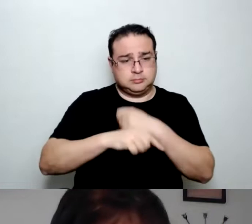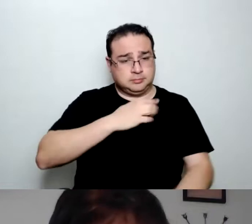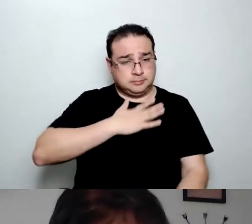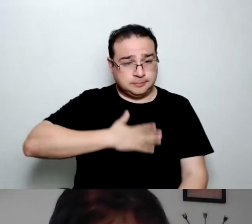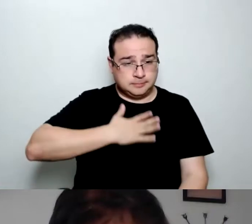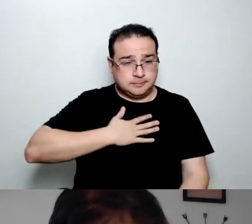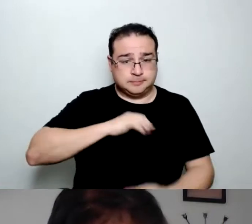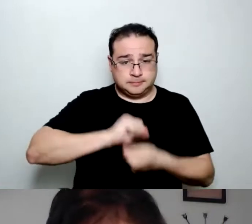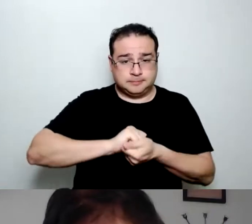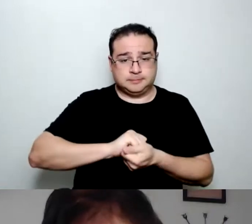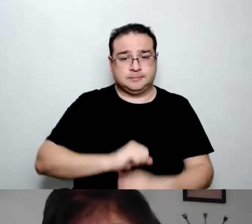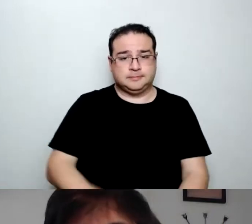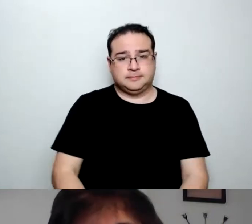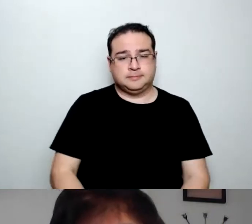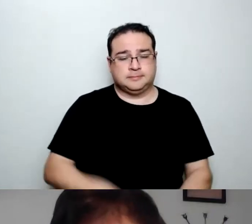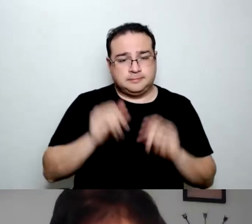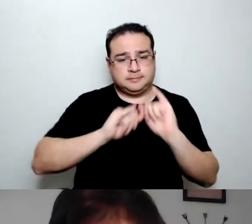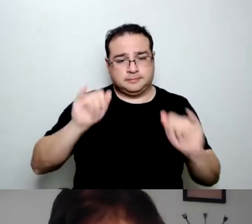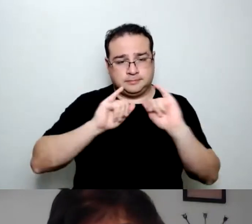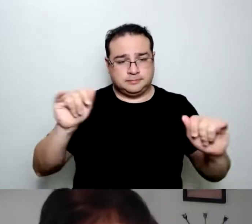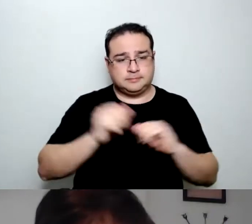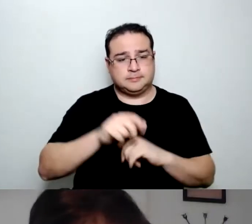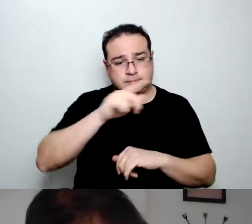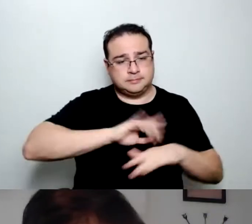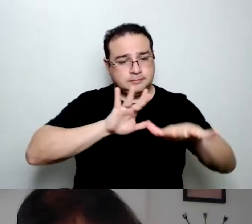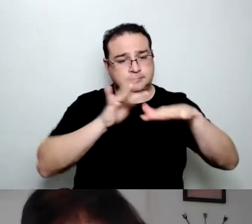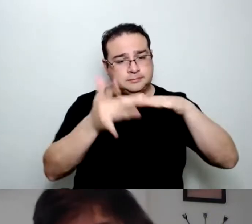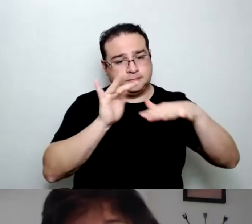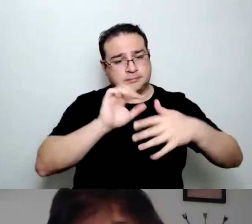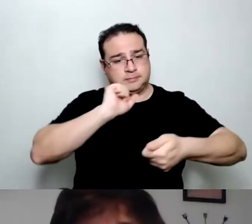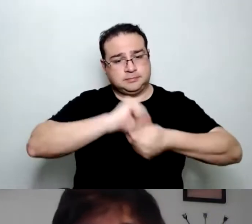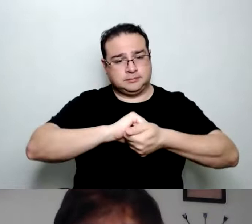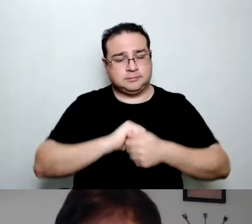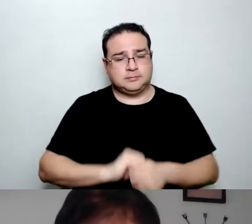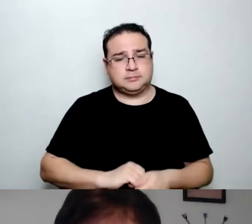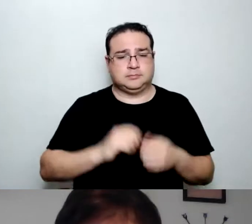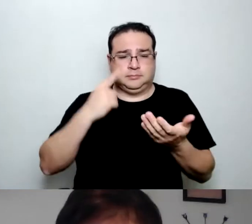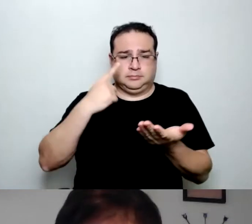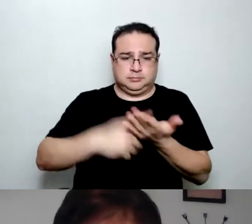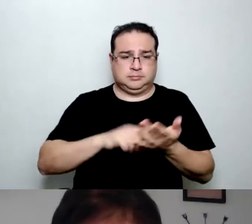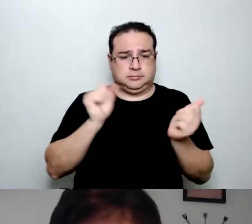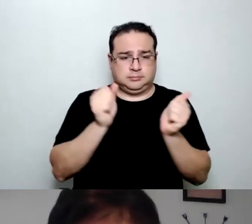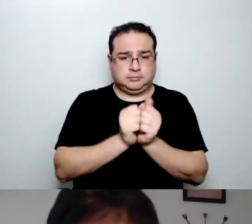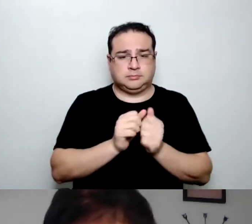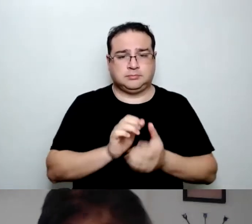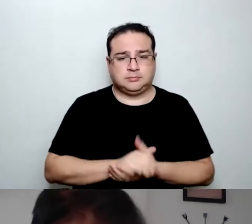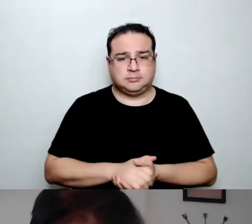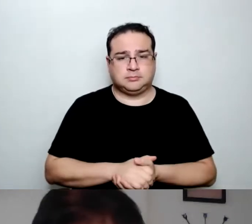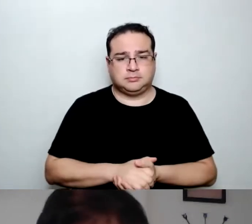agosto. Então, a gente divulga nas nossas redes sociais, a gente